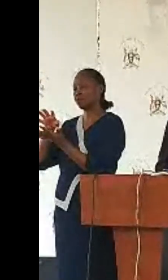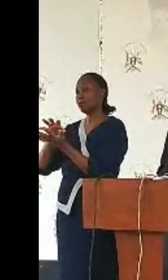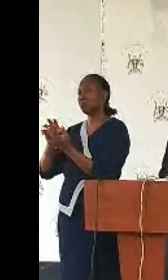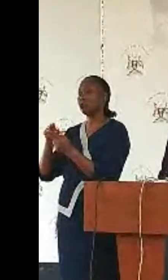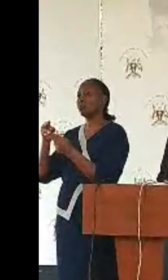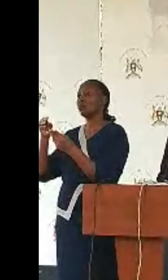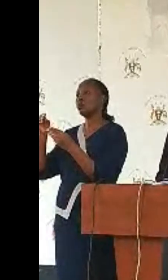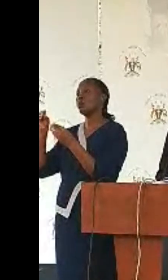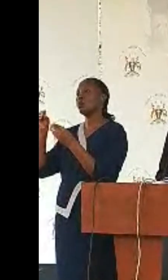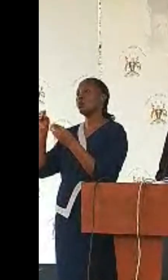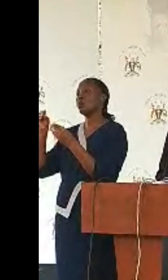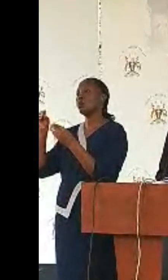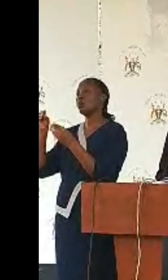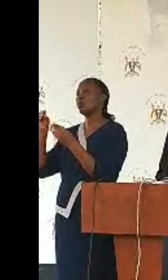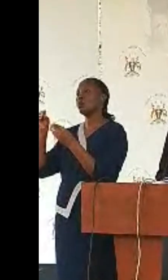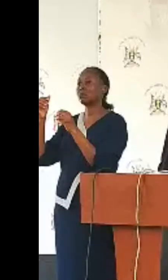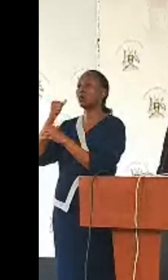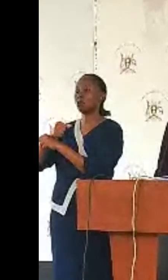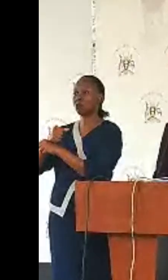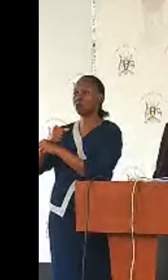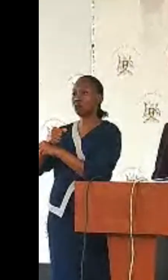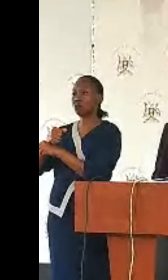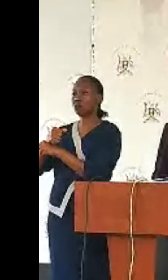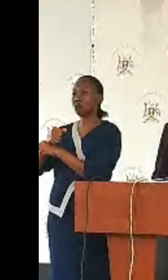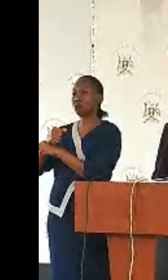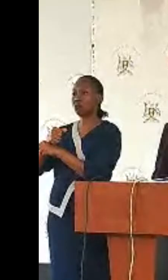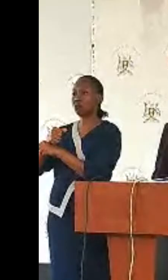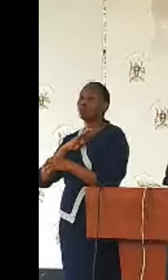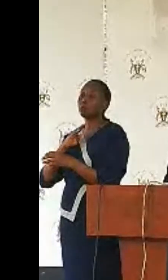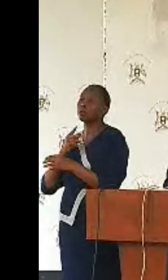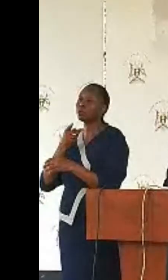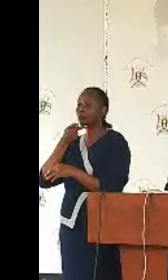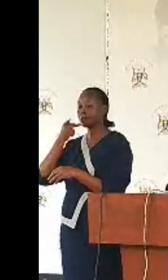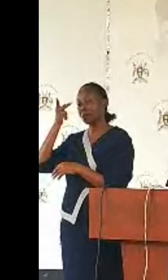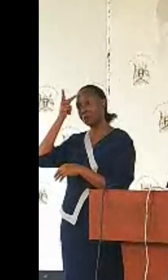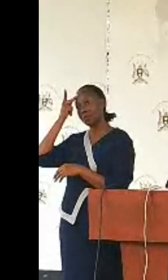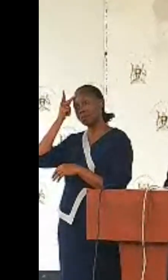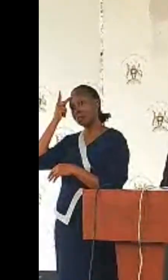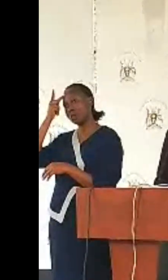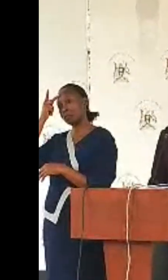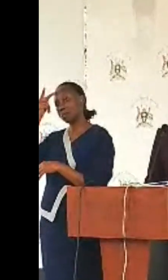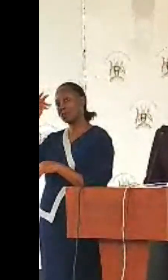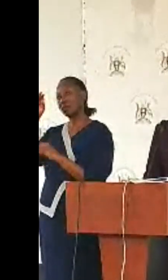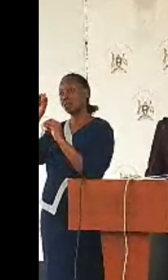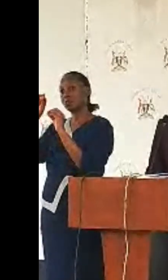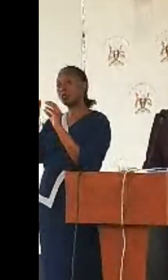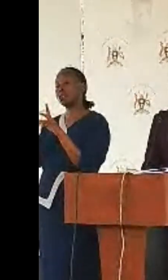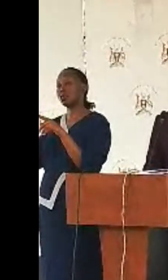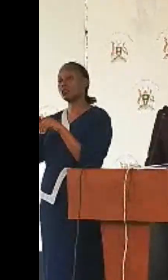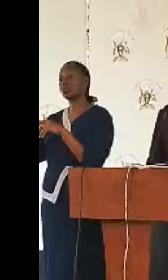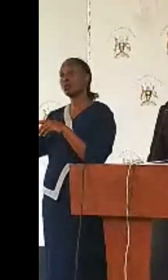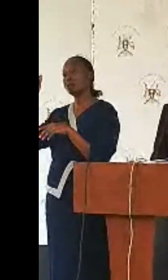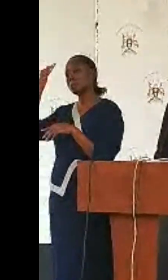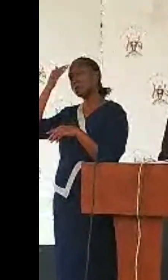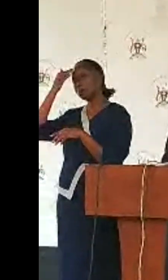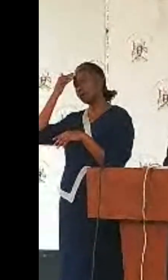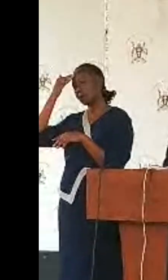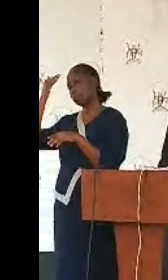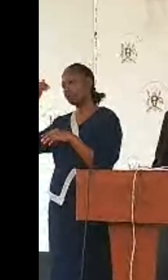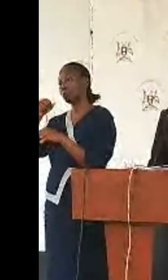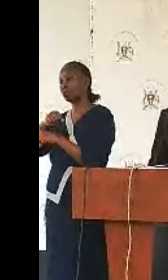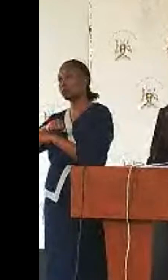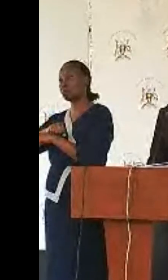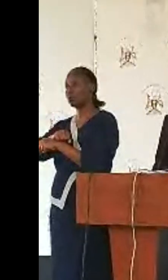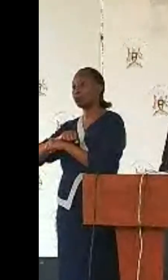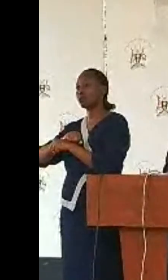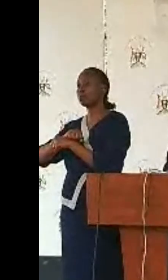ng'omwana mulenzi. Nolwekyo ekitongole kibakubiriza nti omuzadde, omuyizi, abasomesa n'abakulu b'amasomero beetegereze nnyo era kino